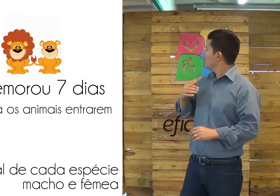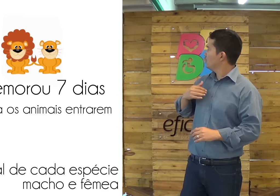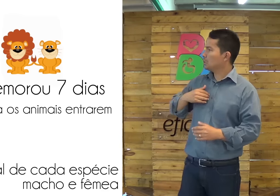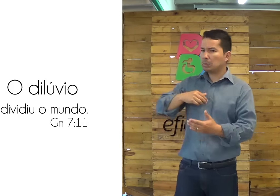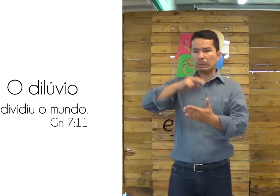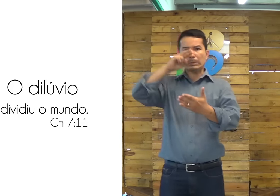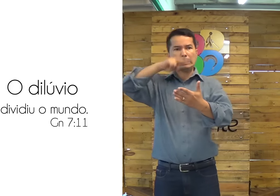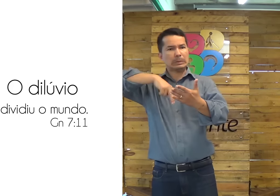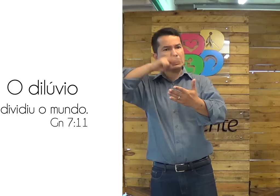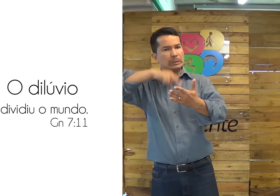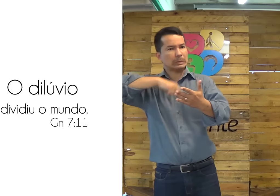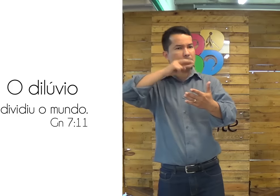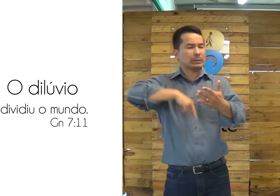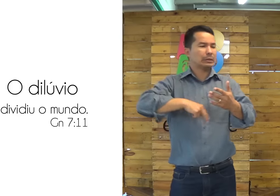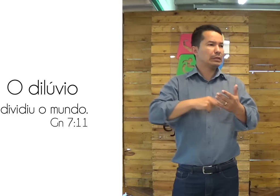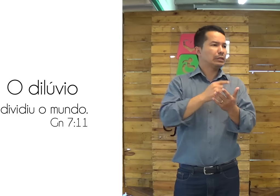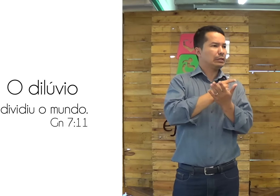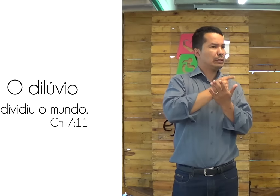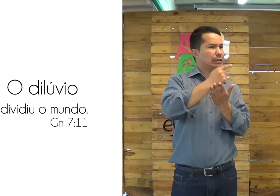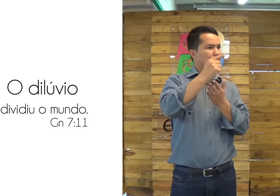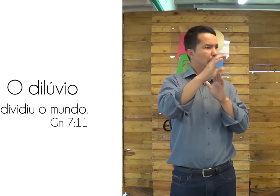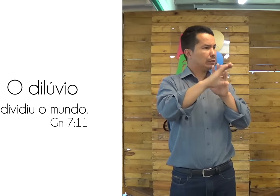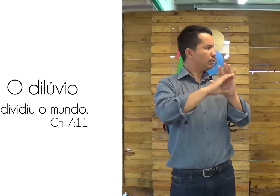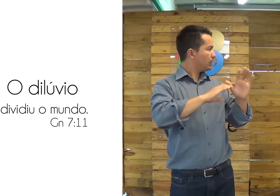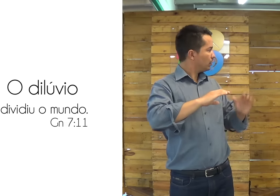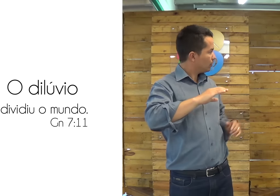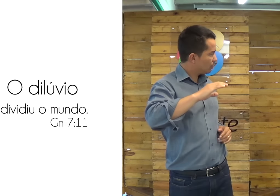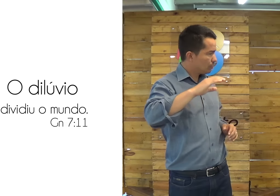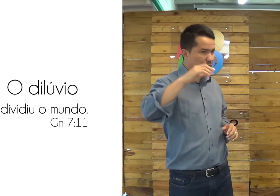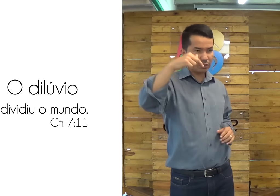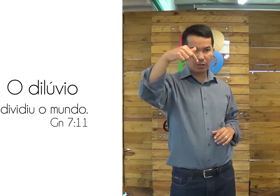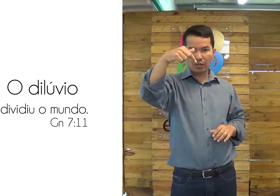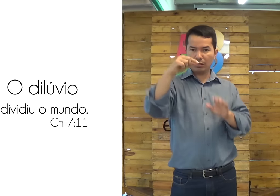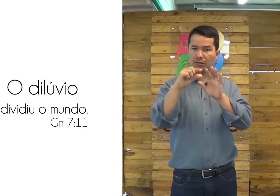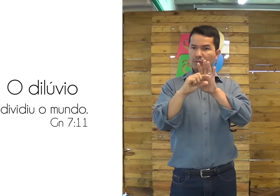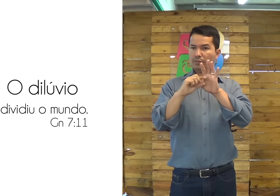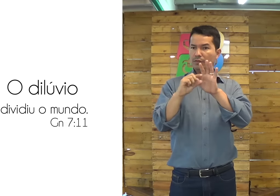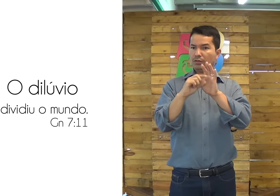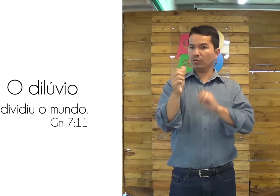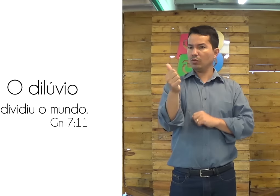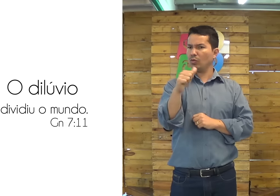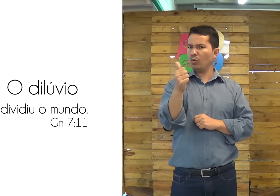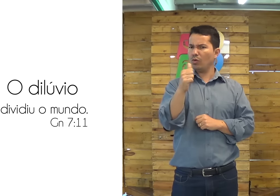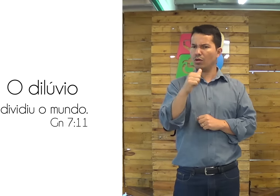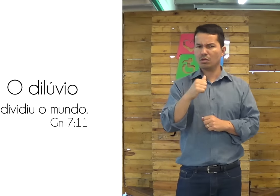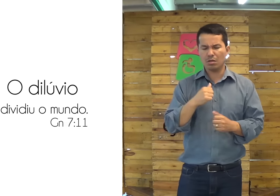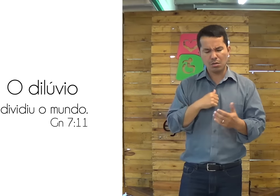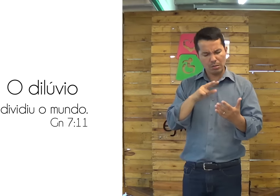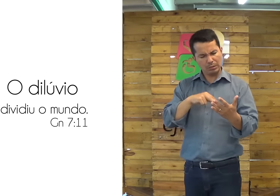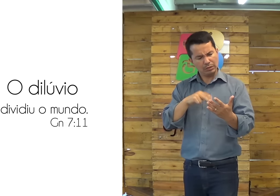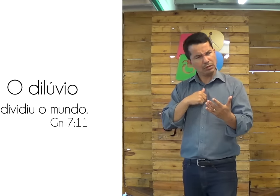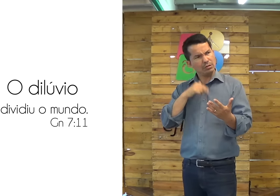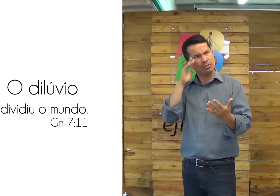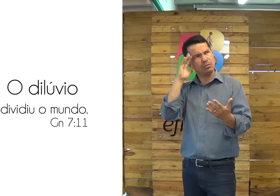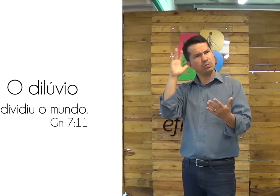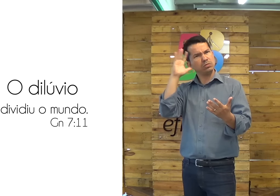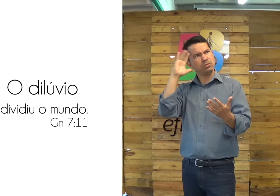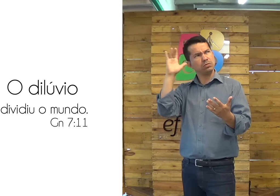perdeu então eu tava lendo ali né em Gênesis Capítulo 7 Versículo 11